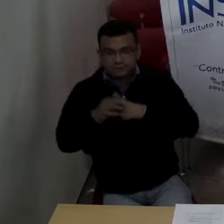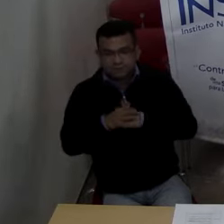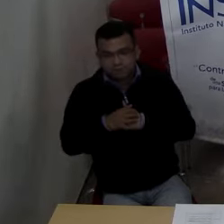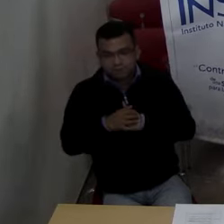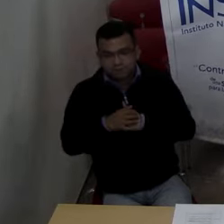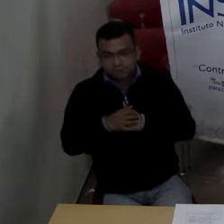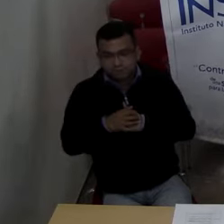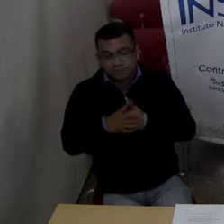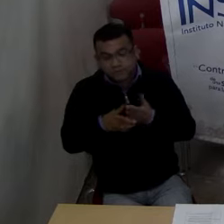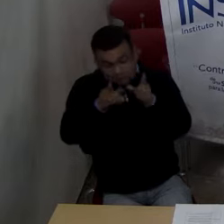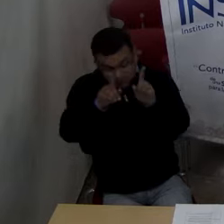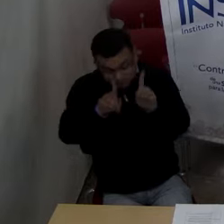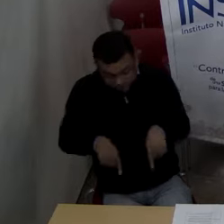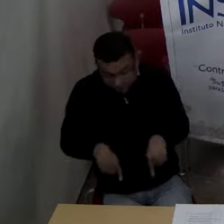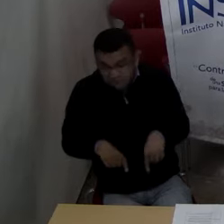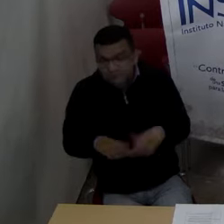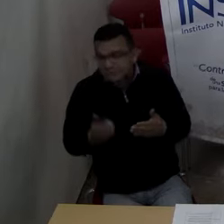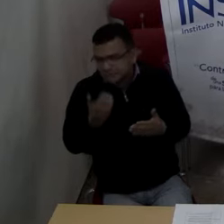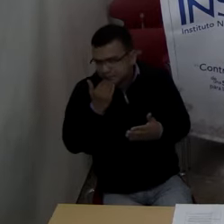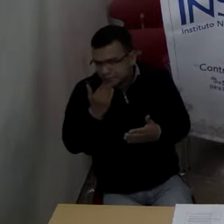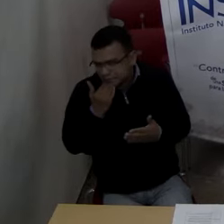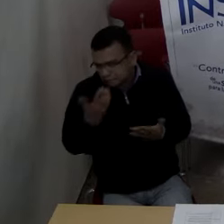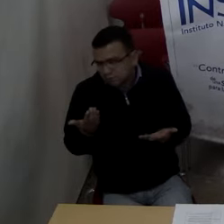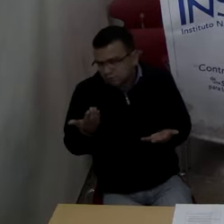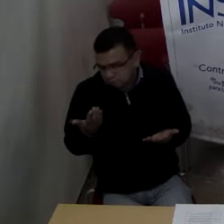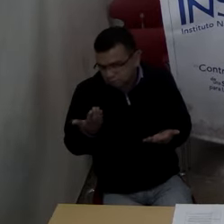el acceso a los servicios médicos.